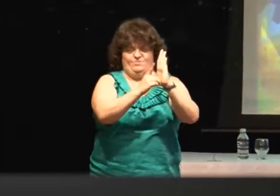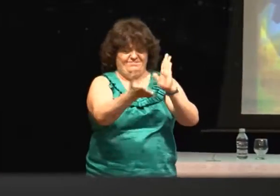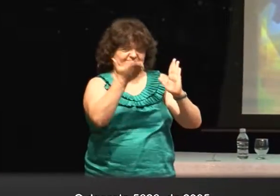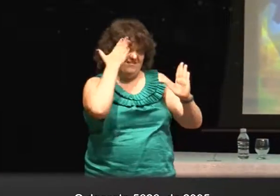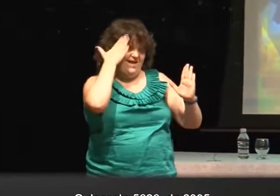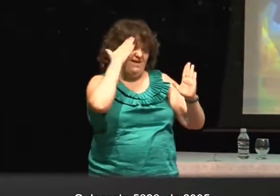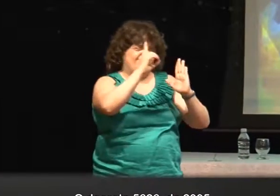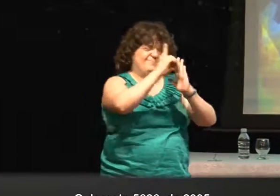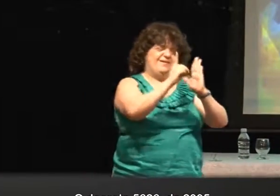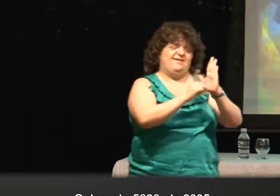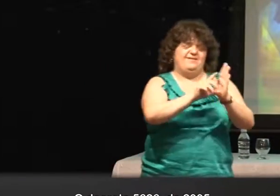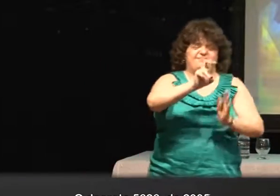O decreto